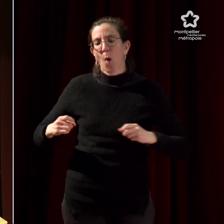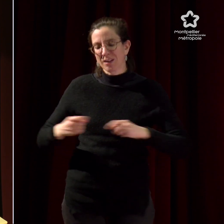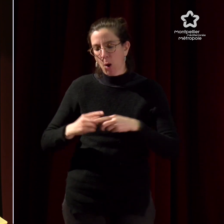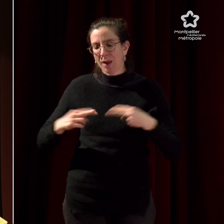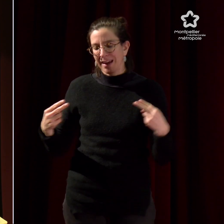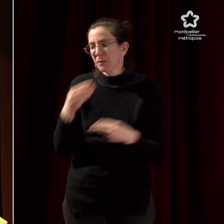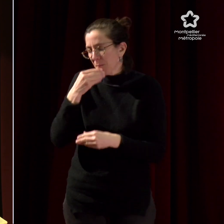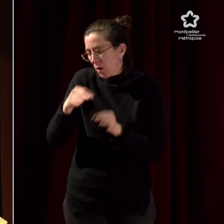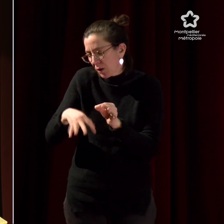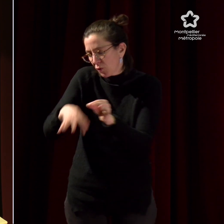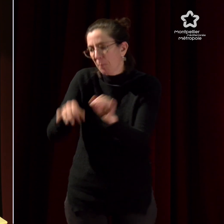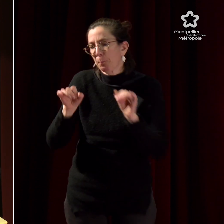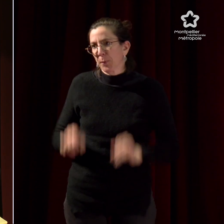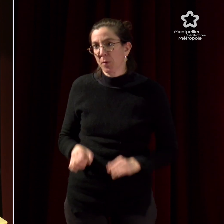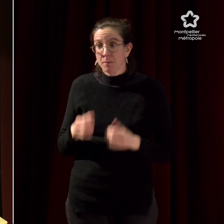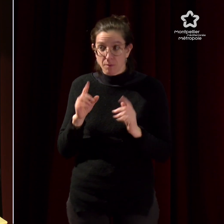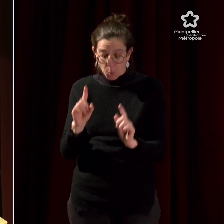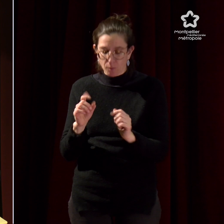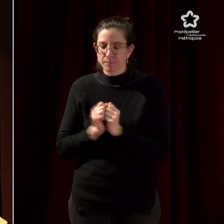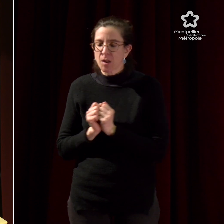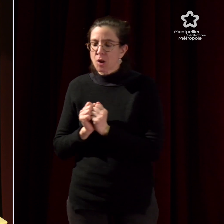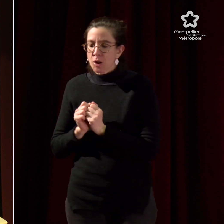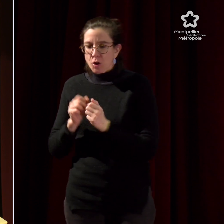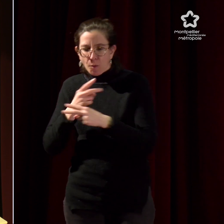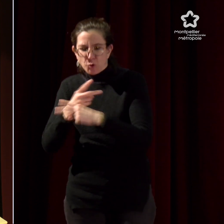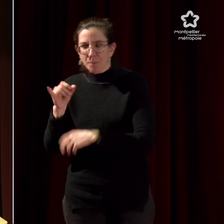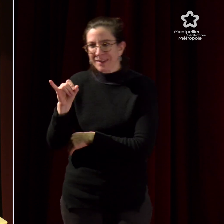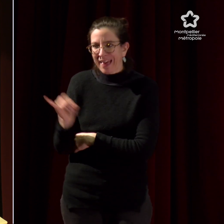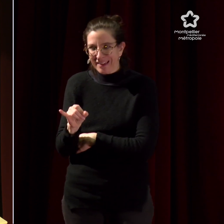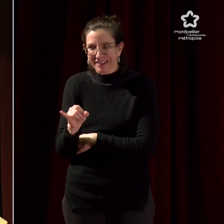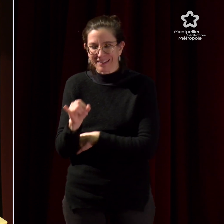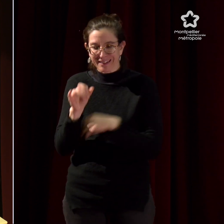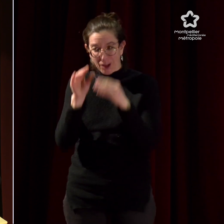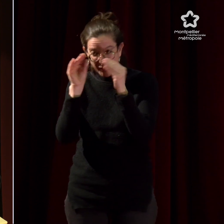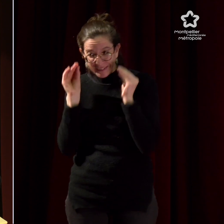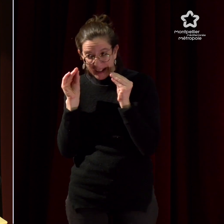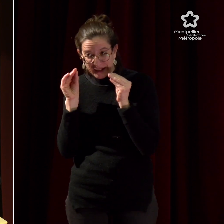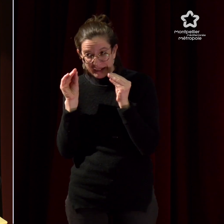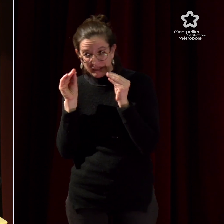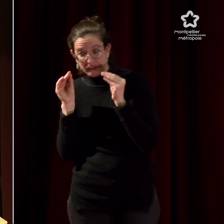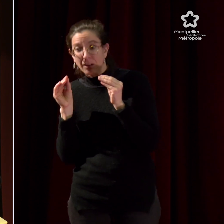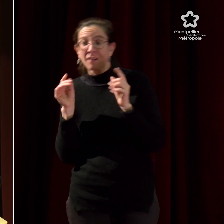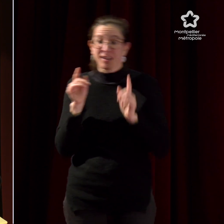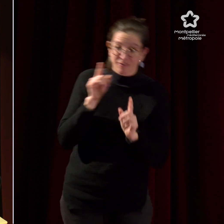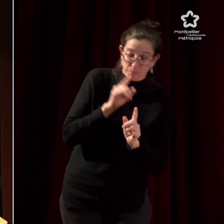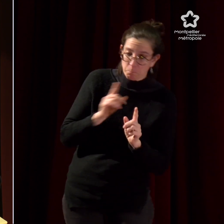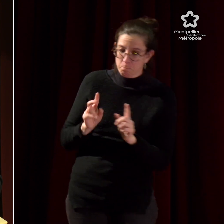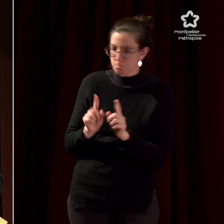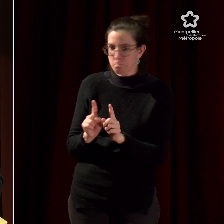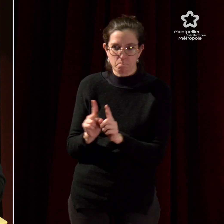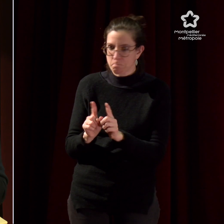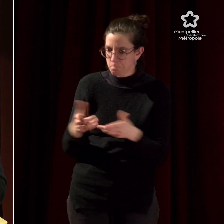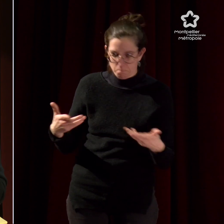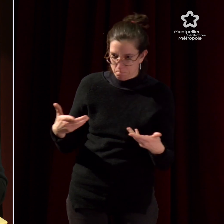le chromosome Y de Néandertal, donc on a là des hommes néandertal, visiblement ça marchait pas.